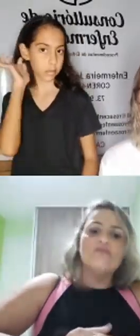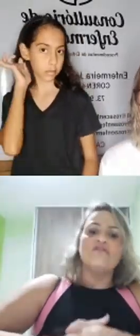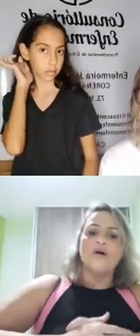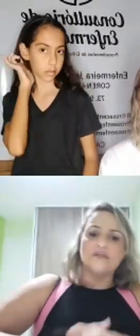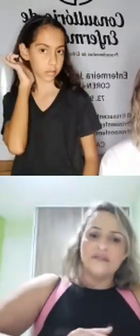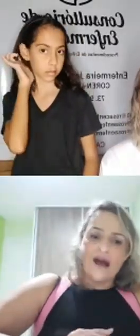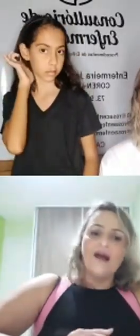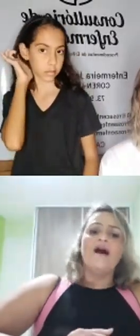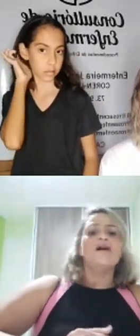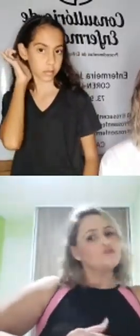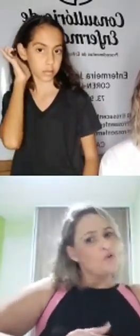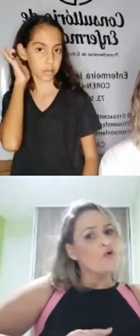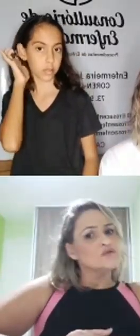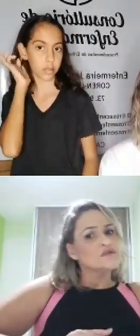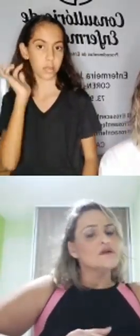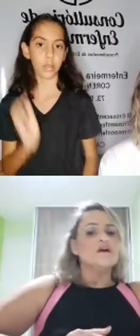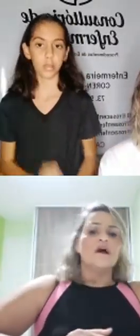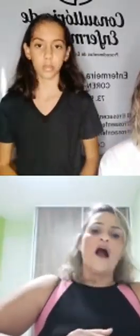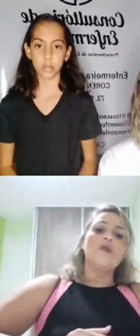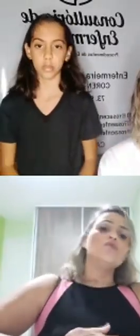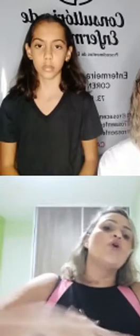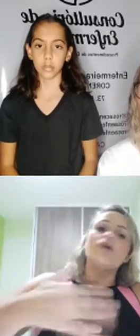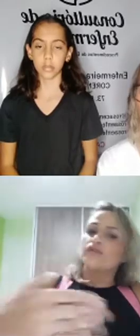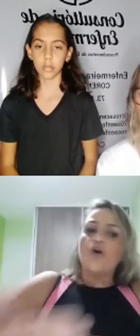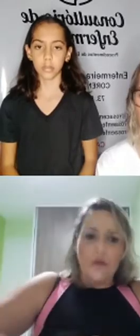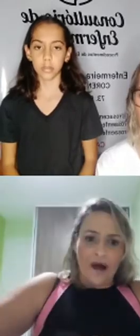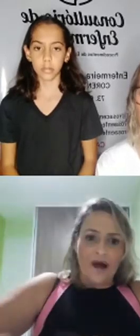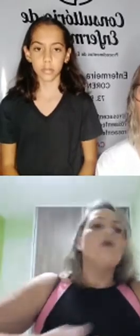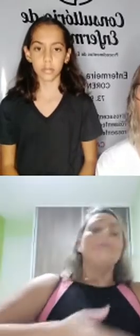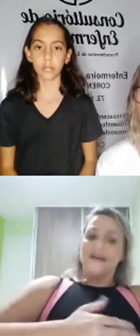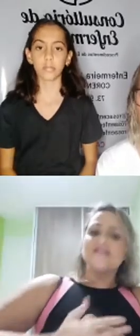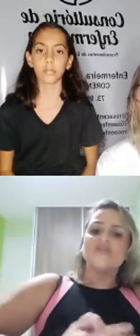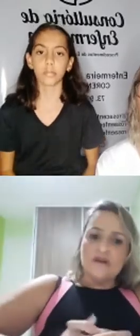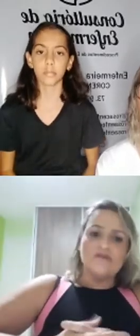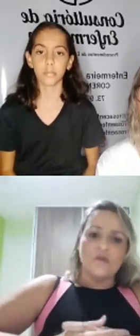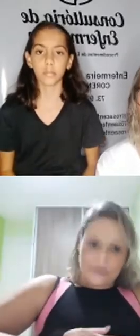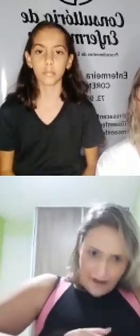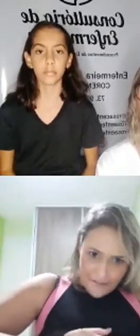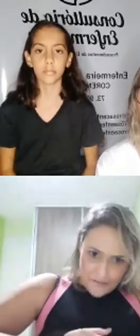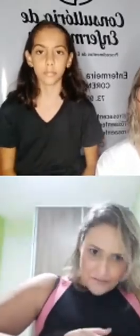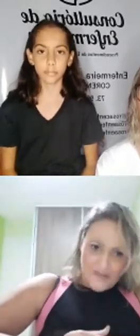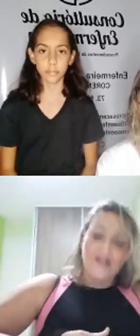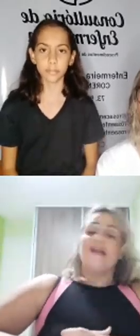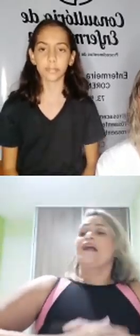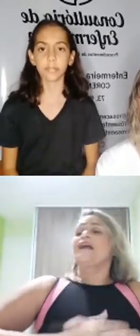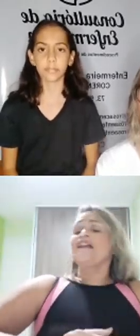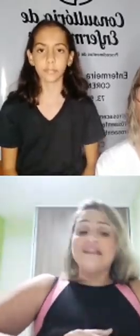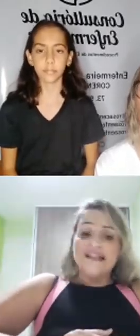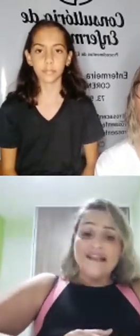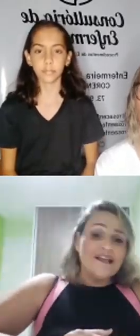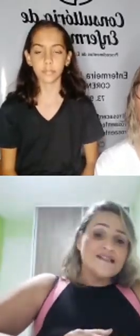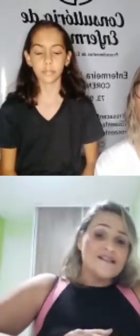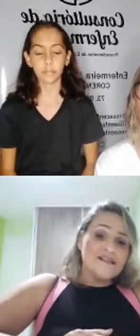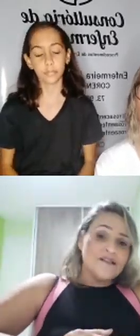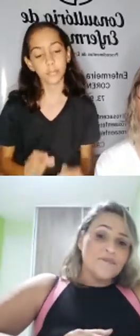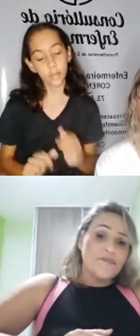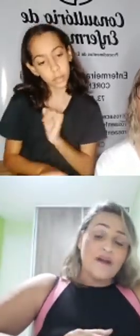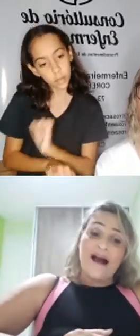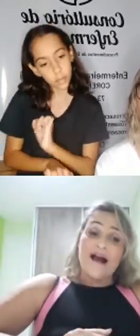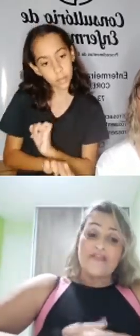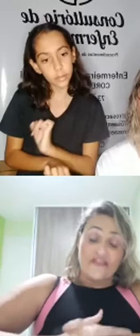vão voltar aos poucos, a um novo normal, mas vão voltar. E